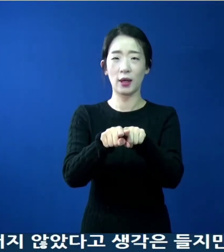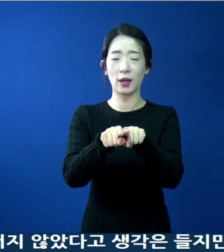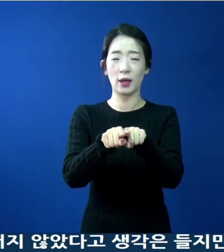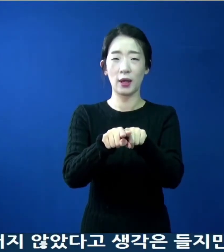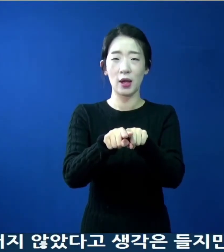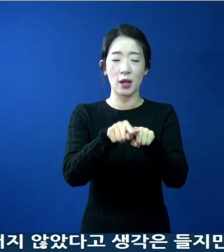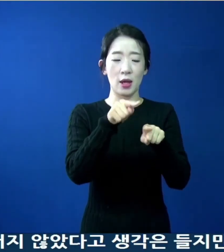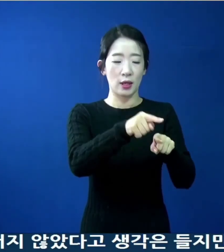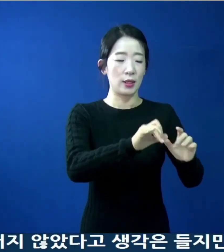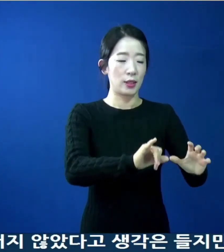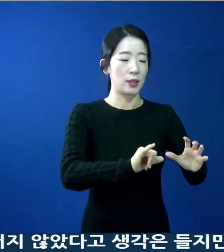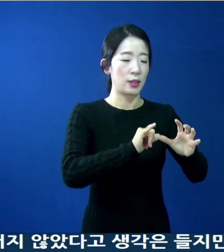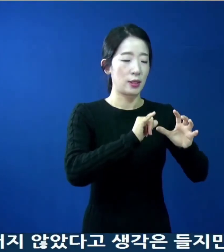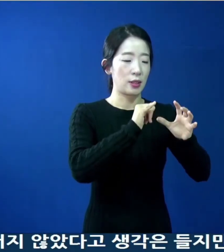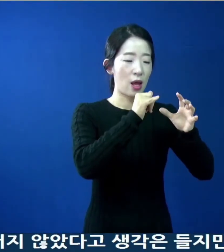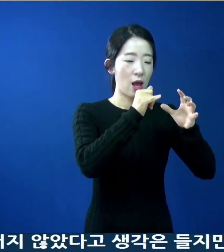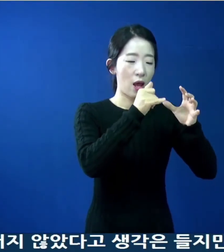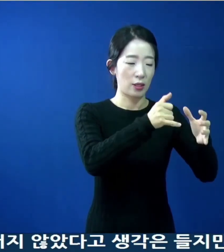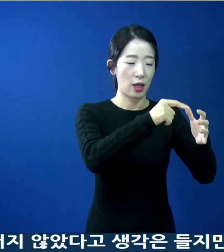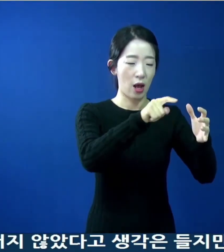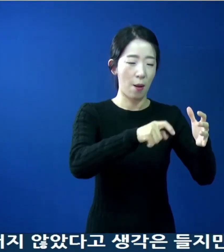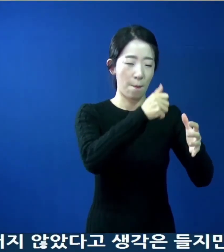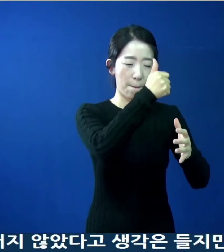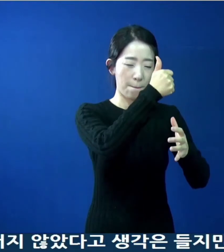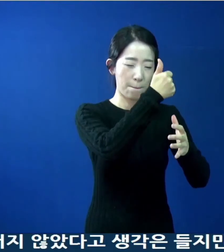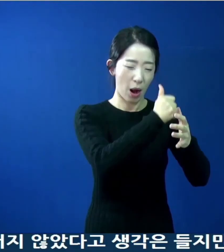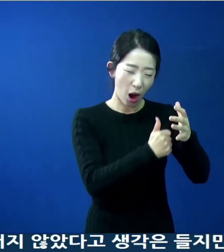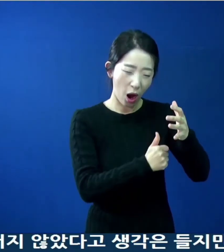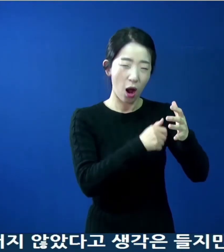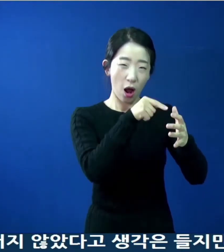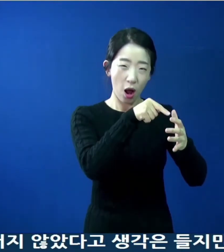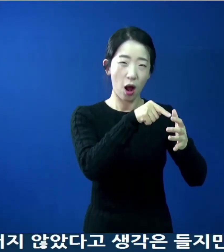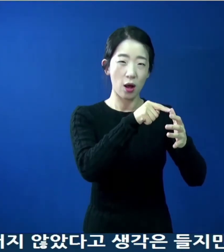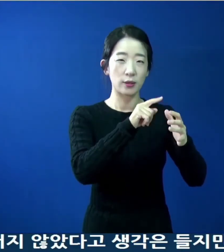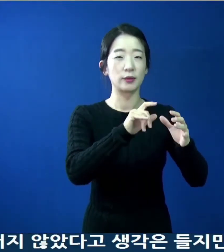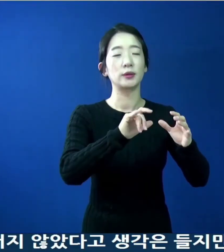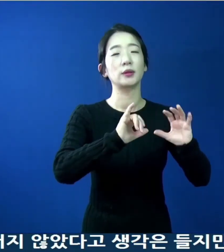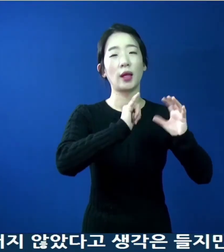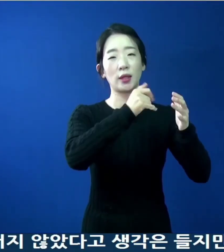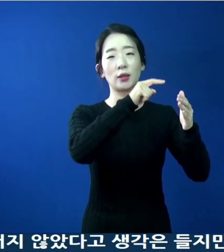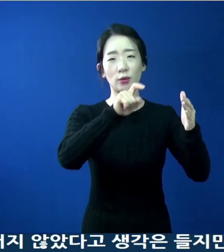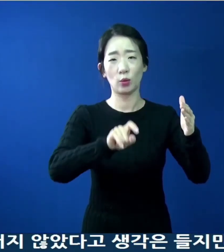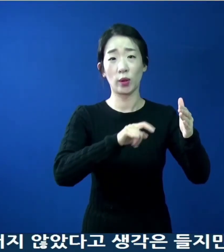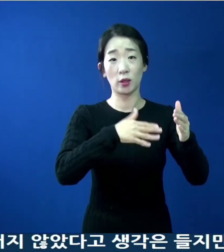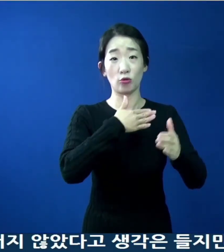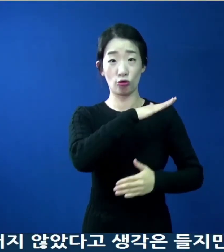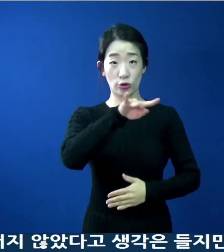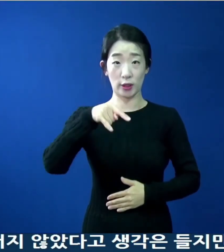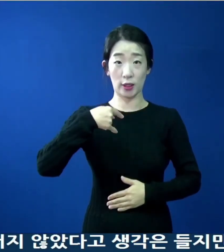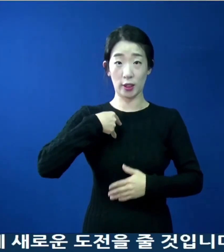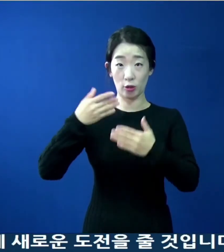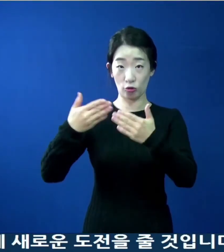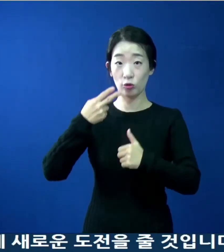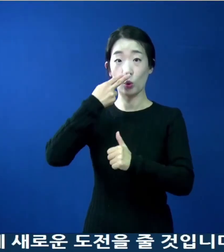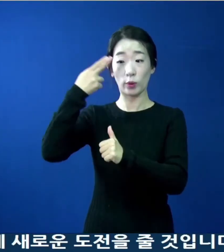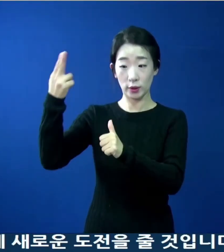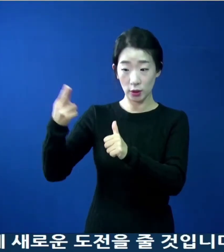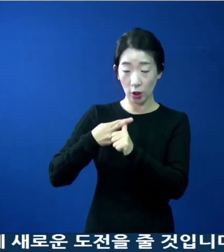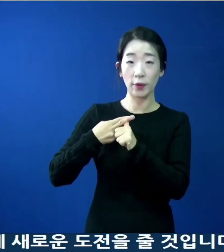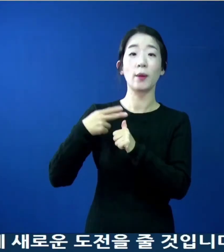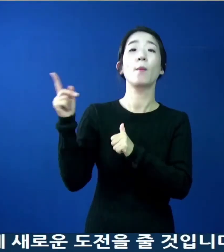세속주의가 점점 더 팽배해져가는 이 상황 속에서 우리에게 주는 도전은